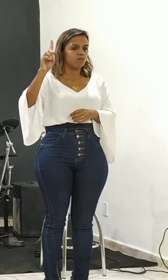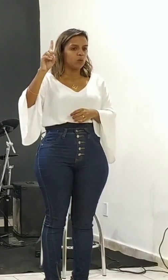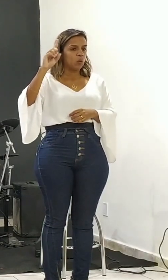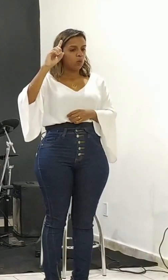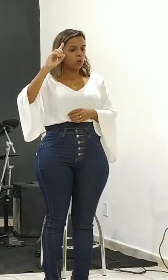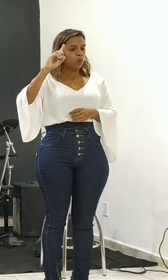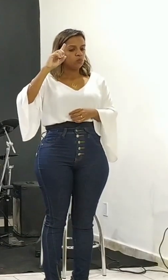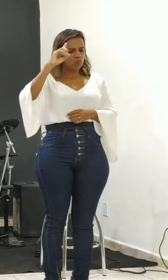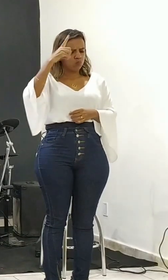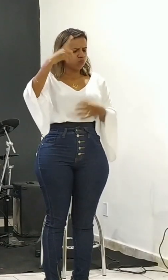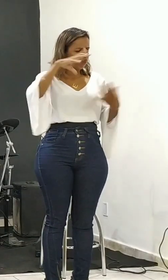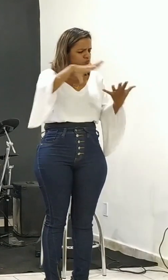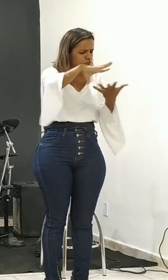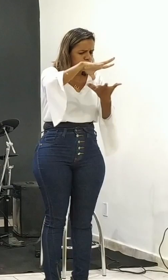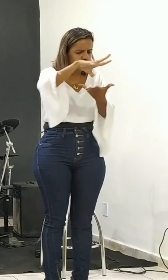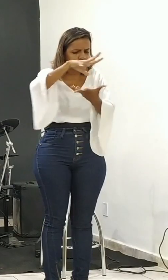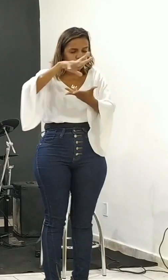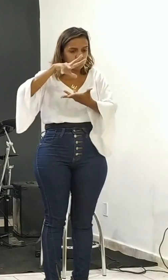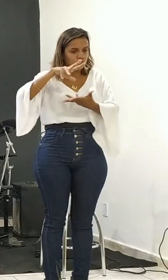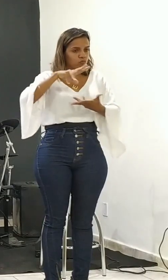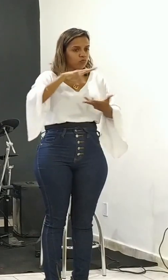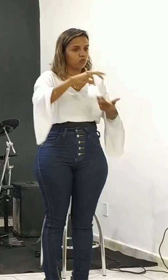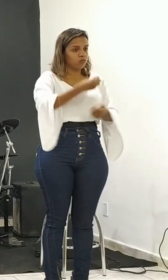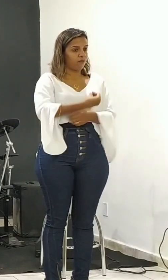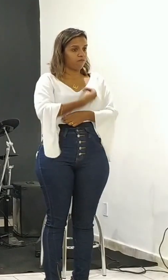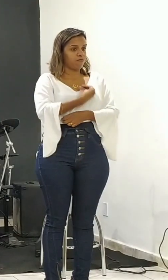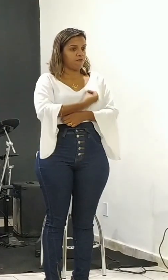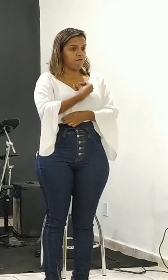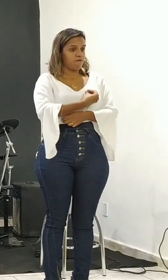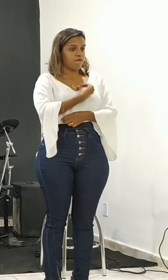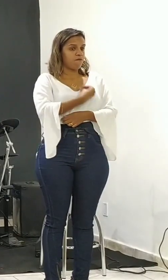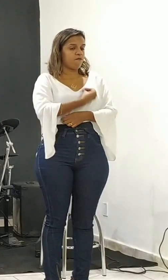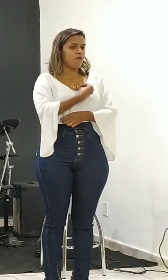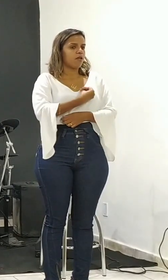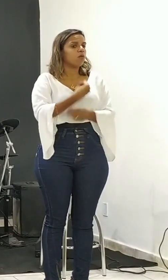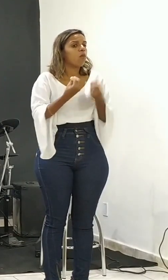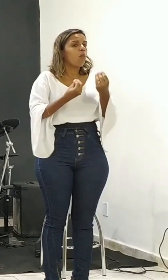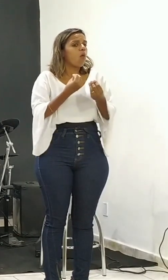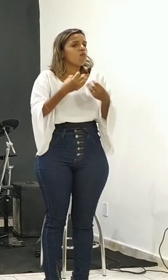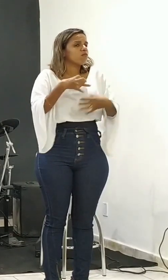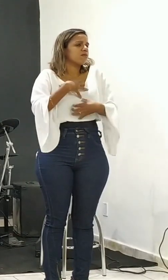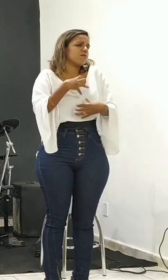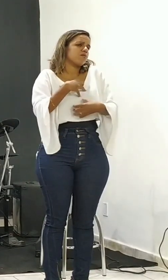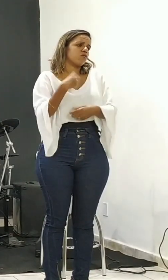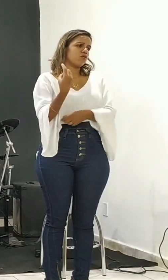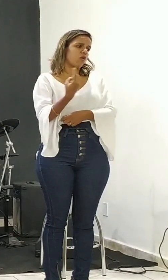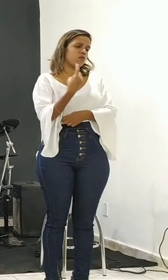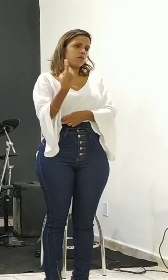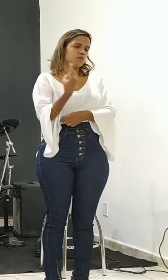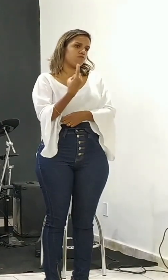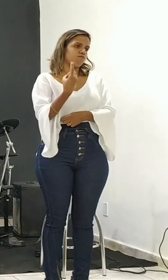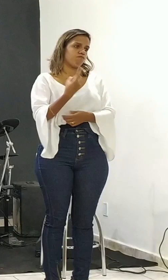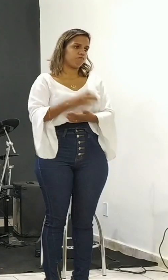do universo e que está agora habitando dentro dele, como que esse alguém pode se sentir só?